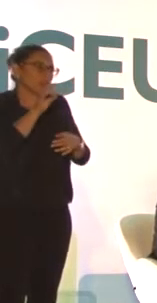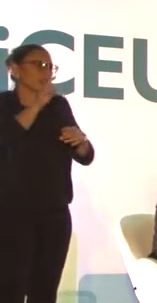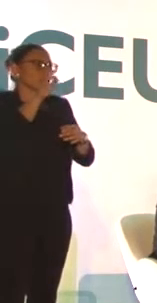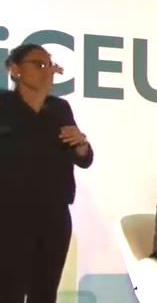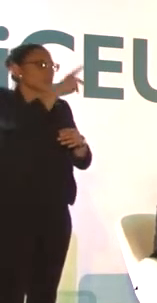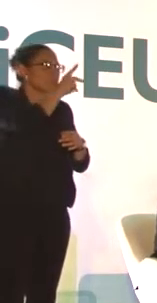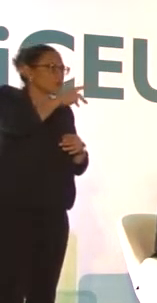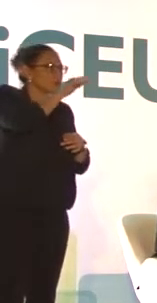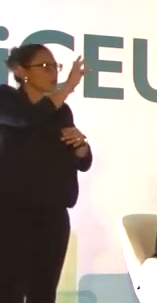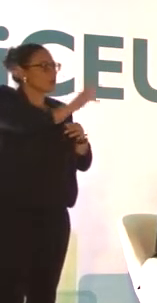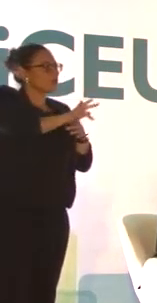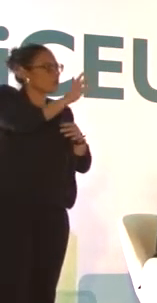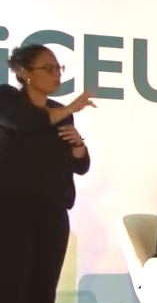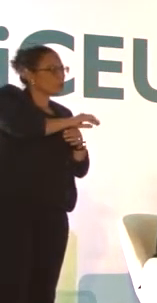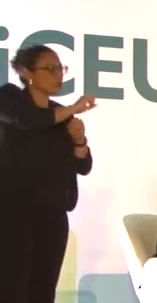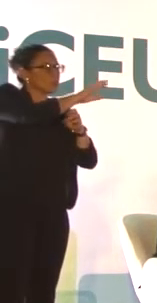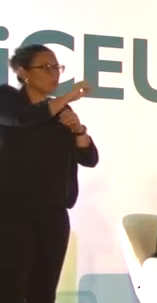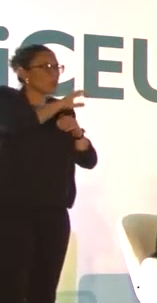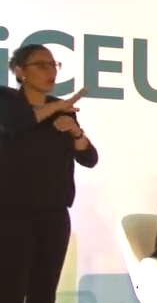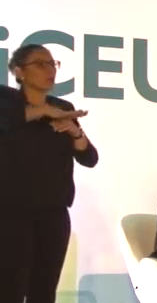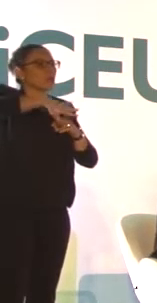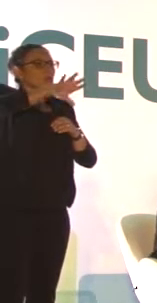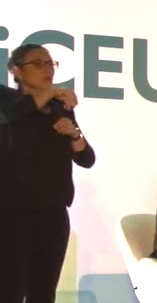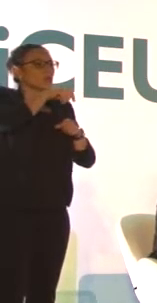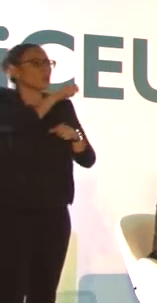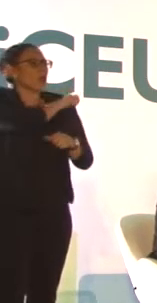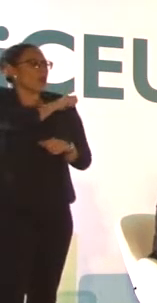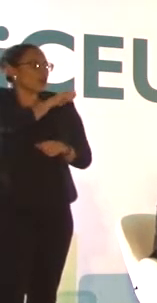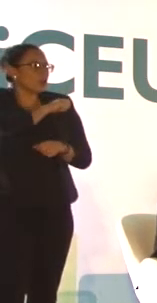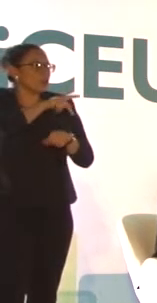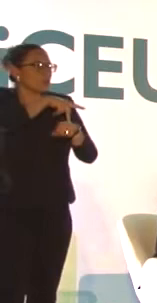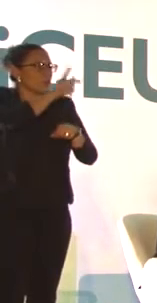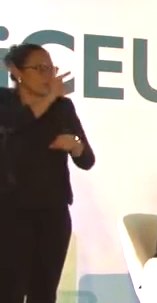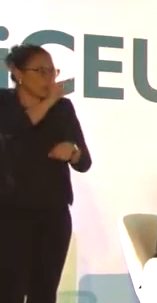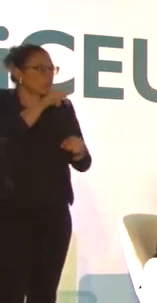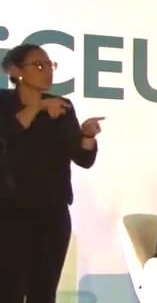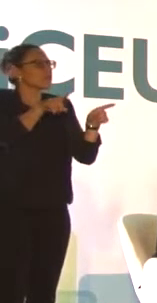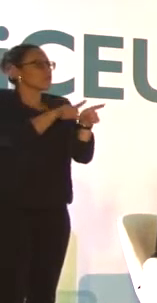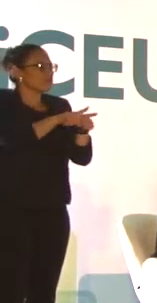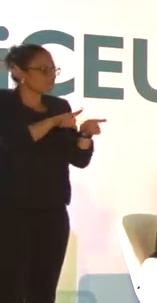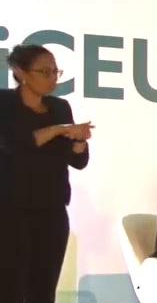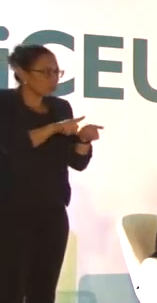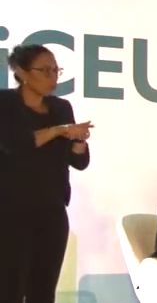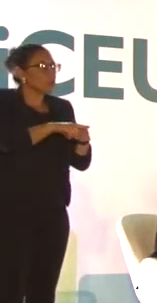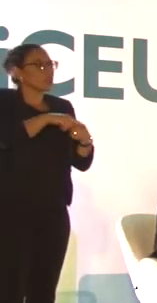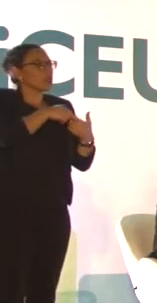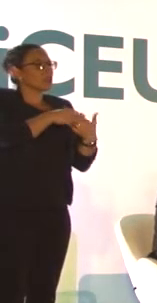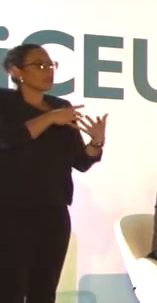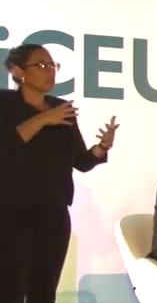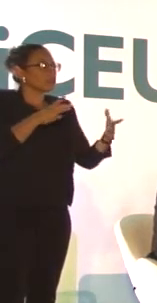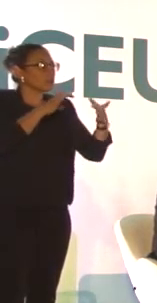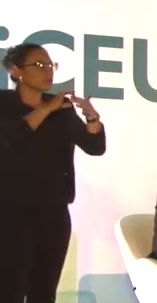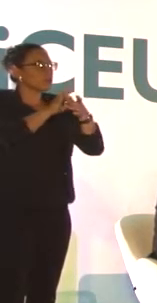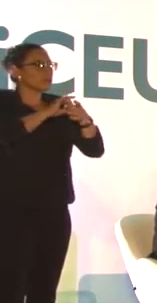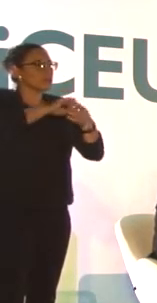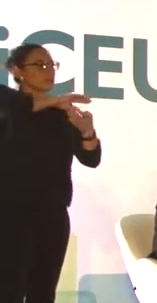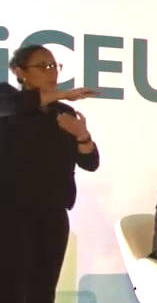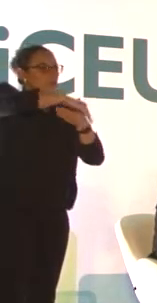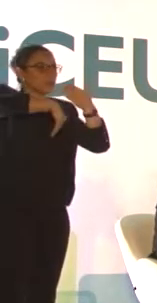universitários, por todos os alunos da pós-graduação, possa também se traduzir em